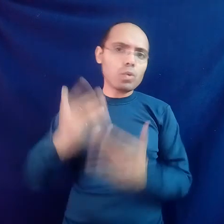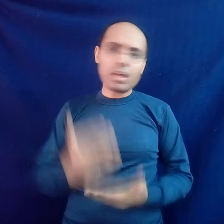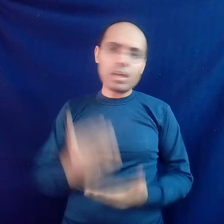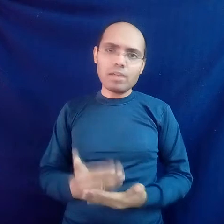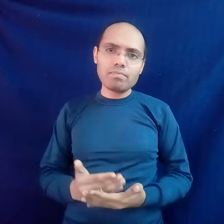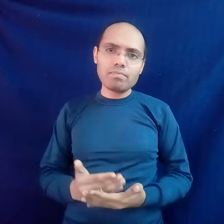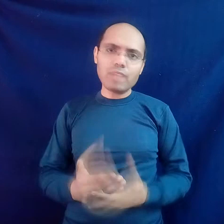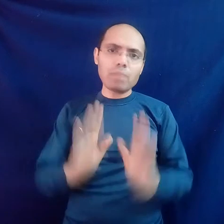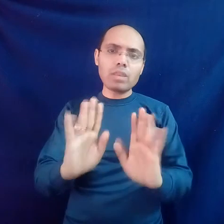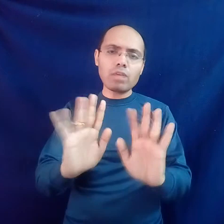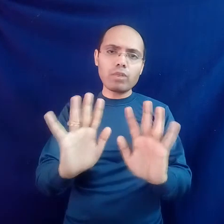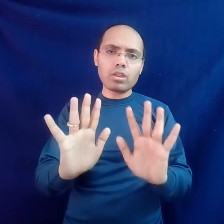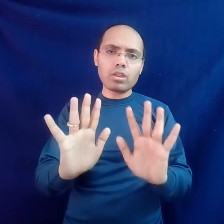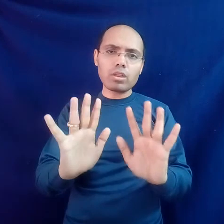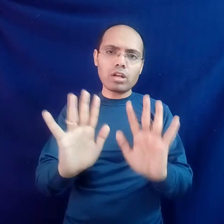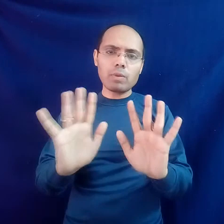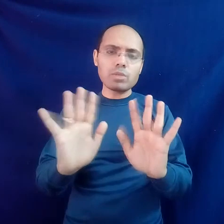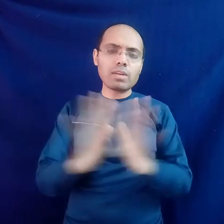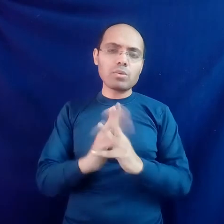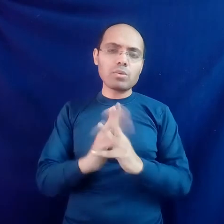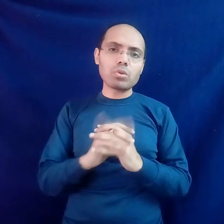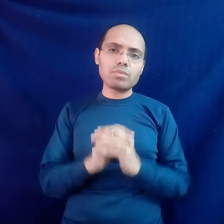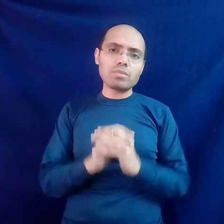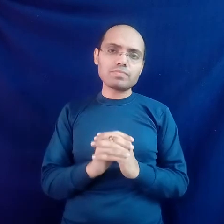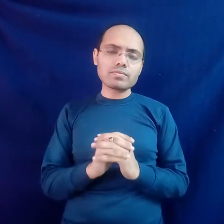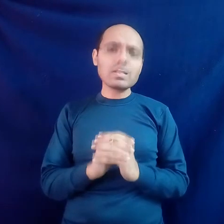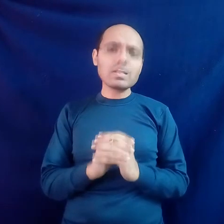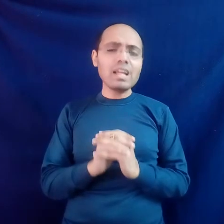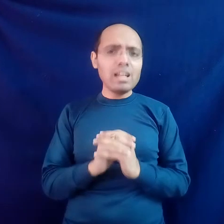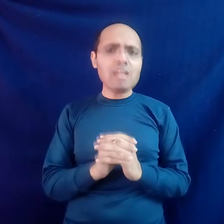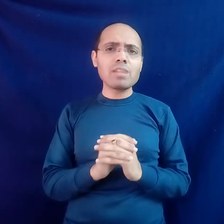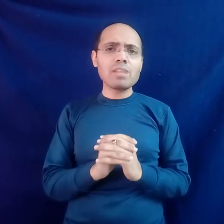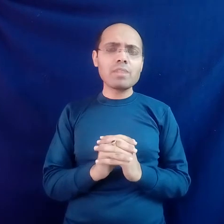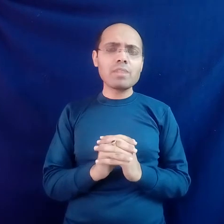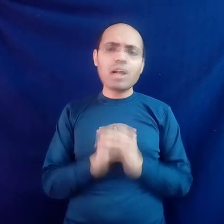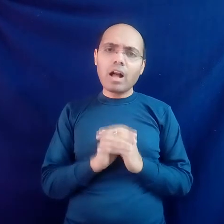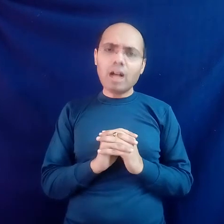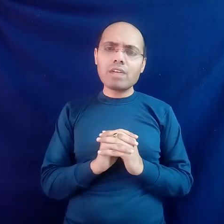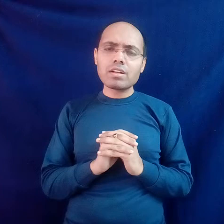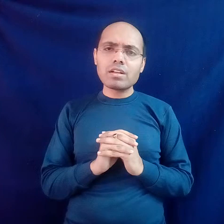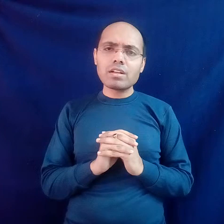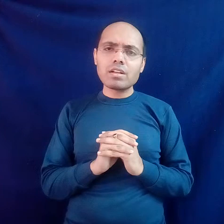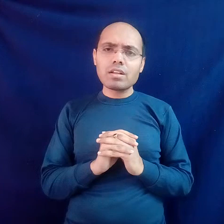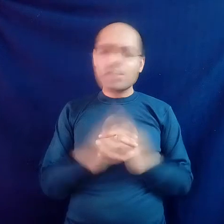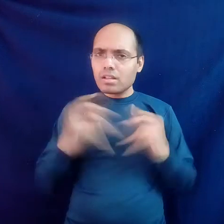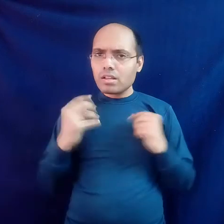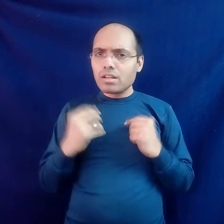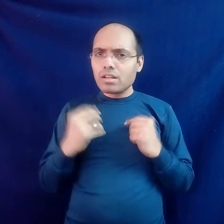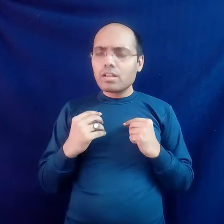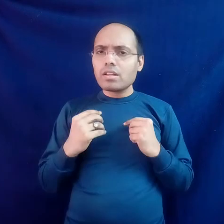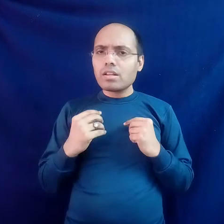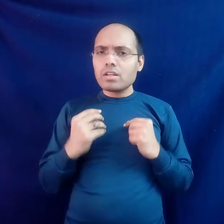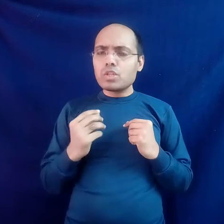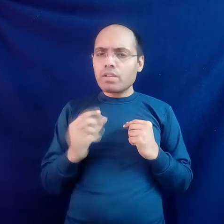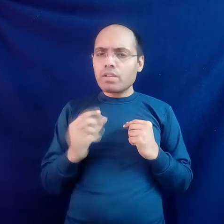Q = Q/A। एक बेसिक फिजिक्स की टर्मिनोलॉजी बता रहा हूँ दोस्तों। लेकिन अगर इस शरीर का